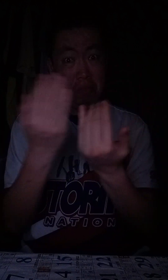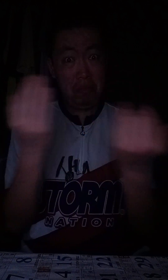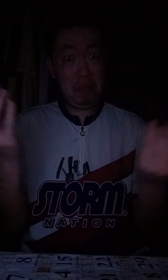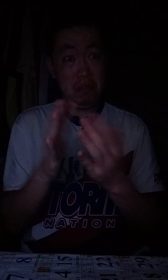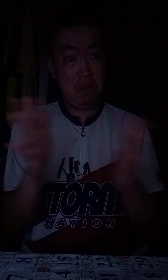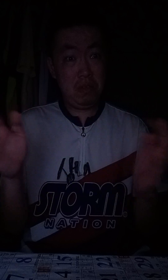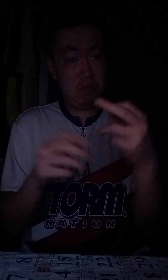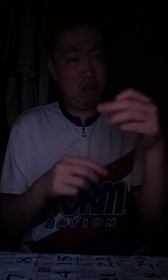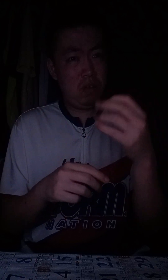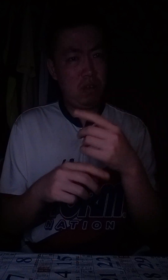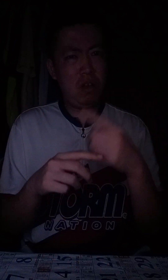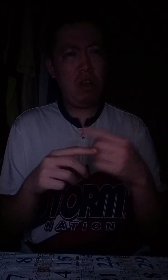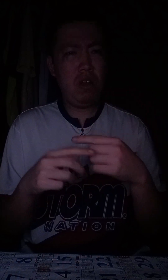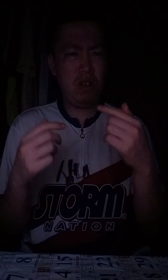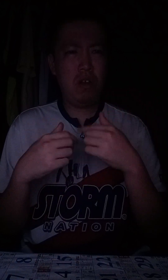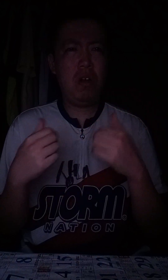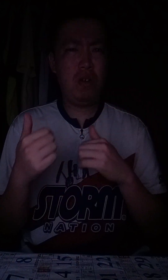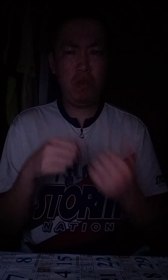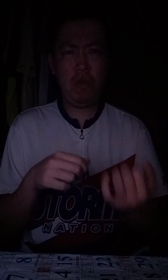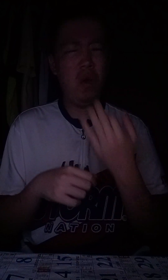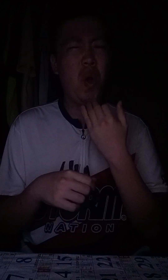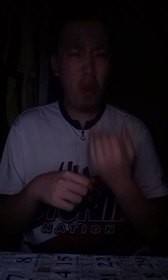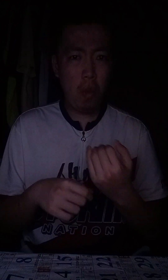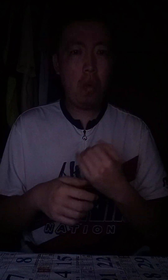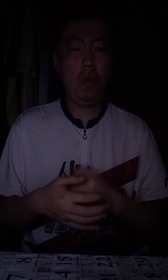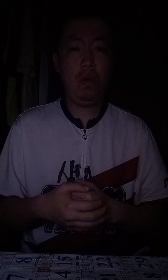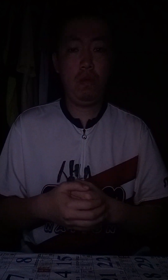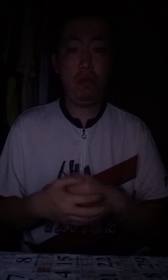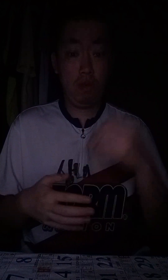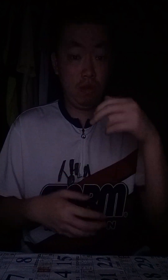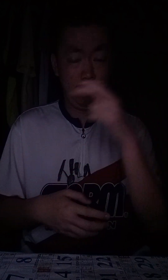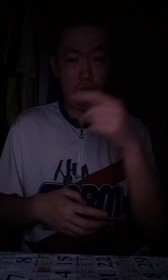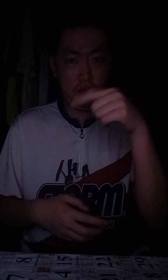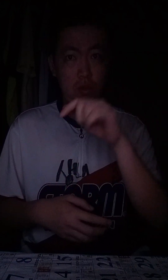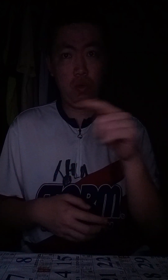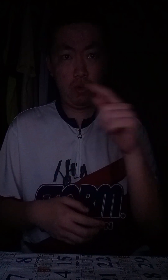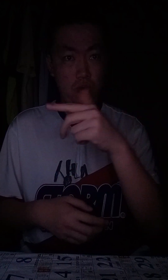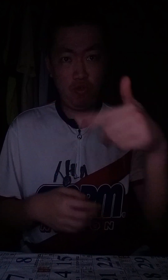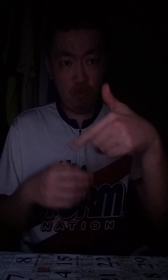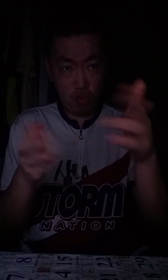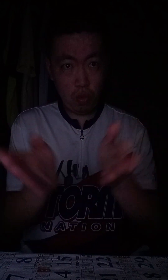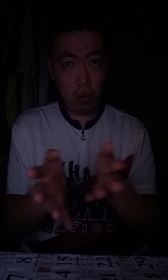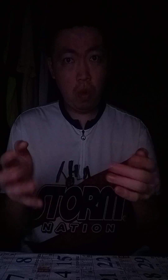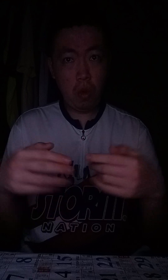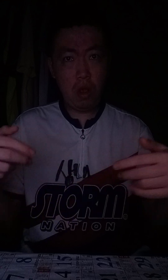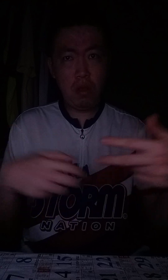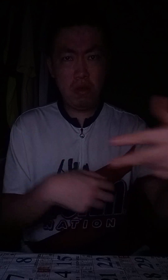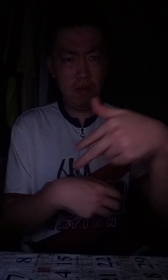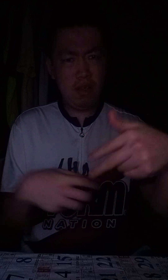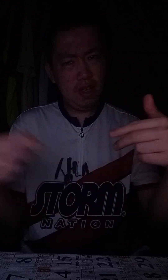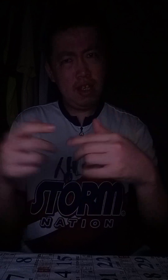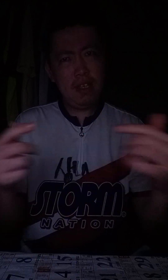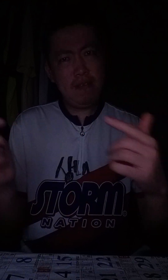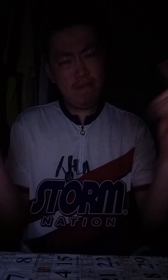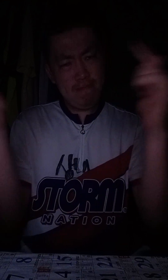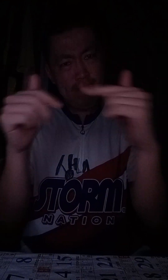porque o fogo já estava lá em cima. 케냐 남서부 나로쿠 지역을 지나는 고속도로. 버스 한 대가 가드레일 뚫고